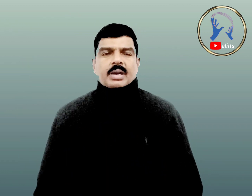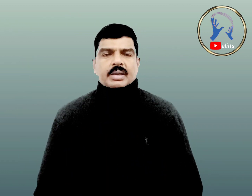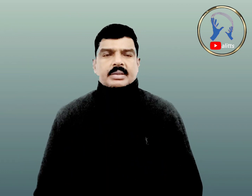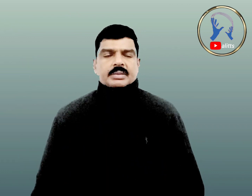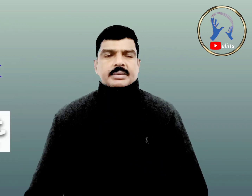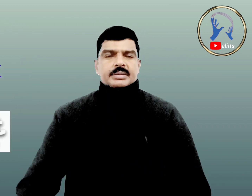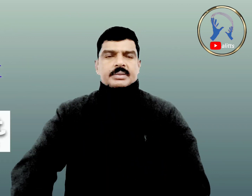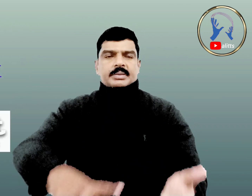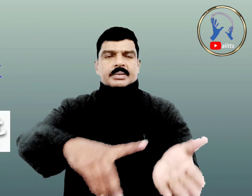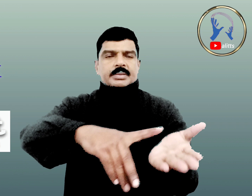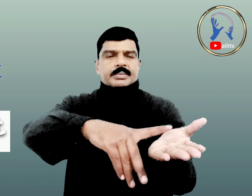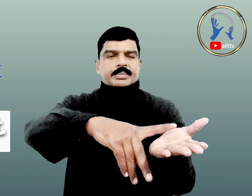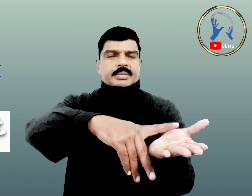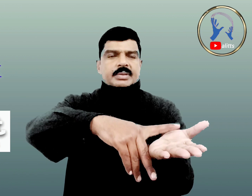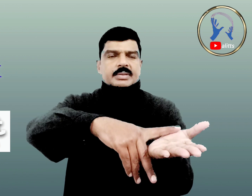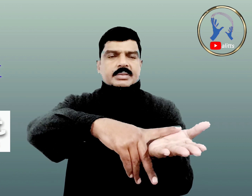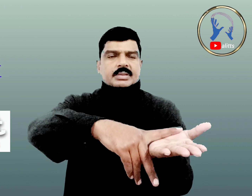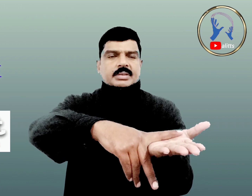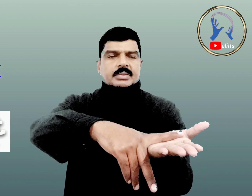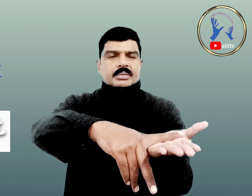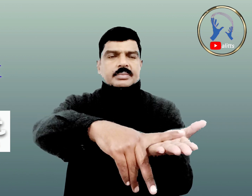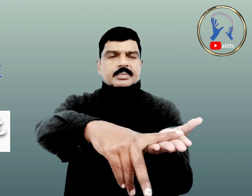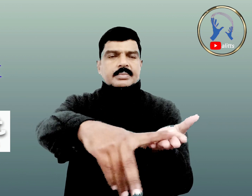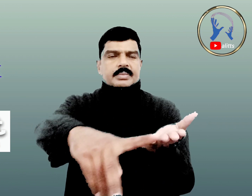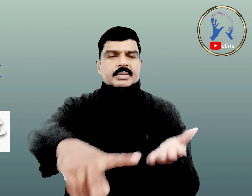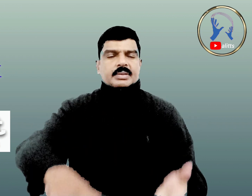پاک، پی کے ساتھ، پاک۔